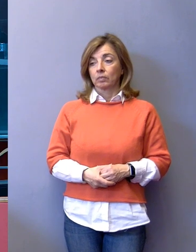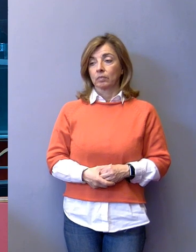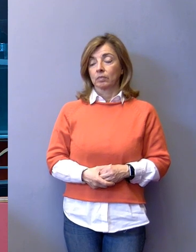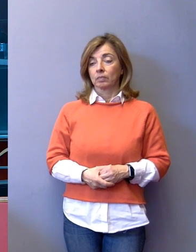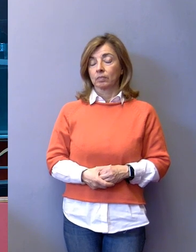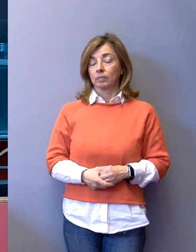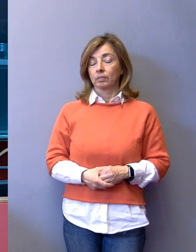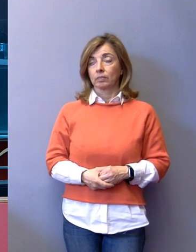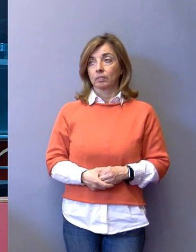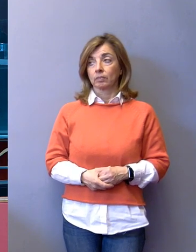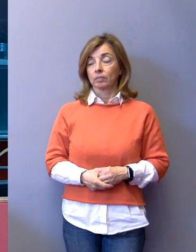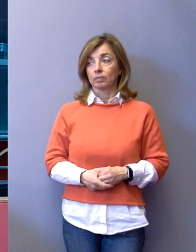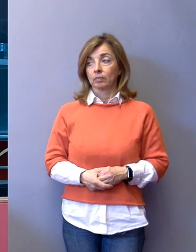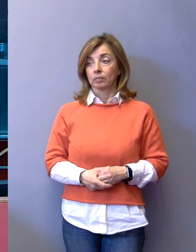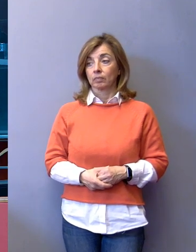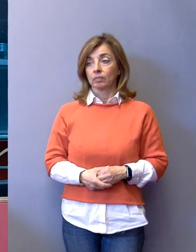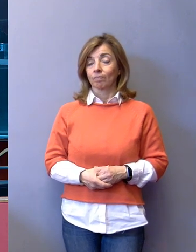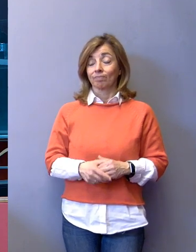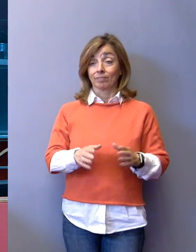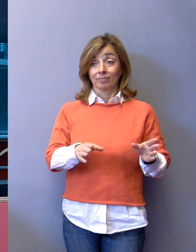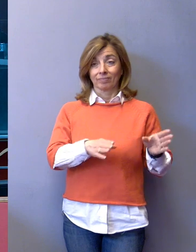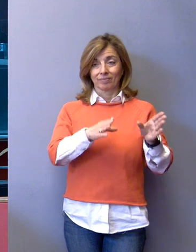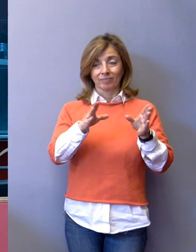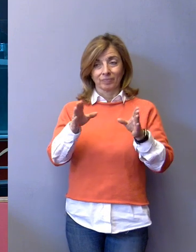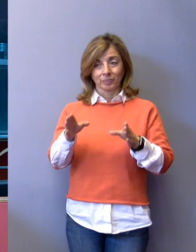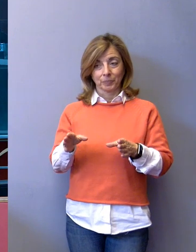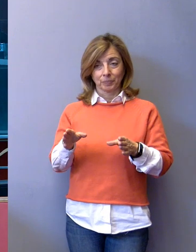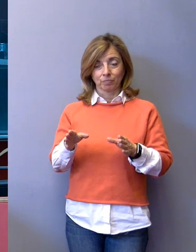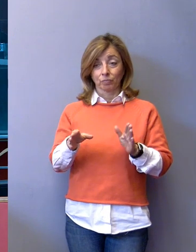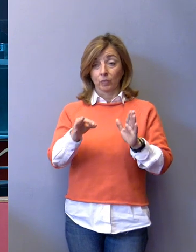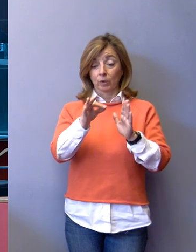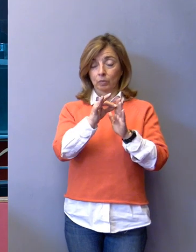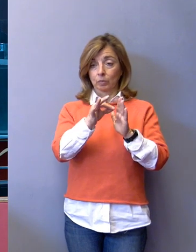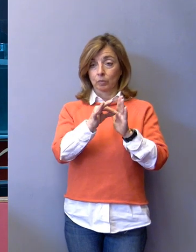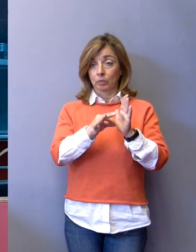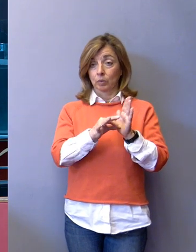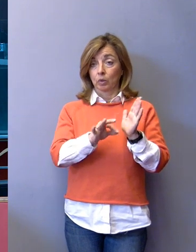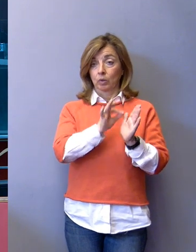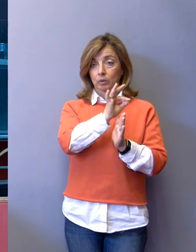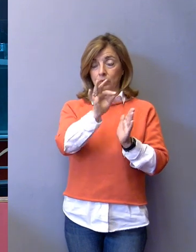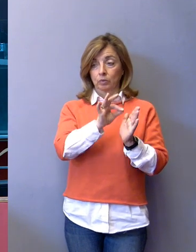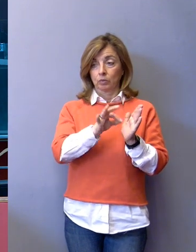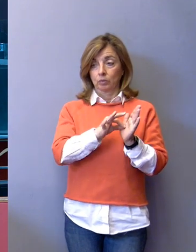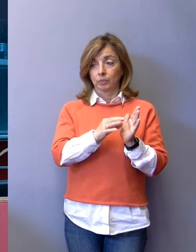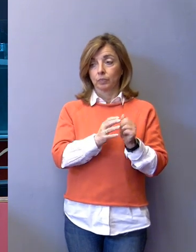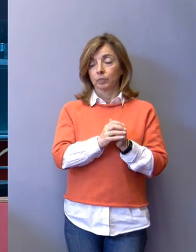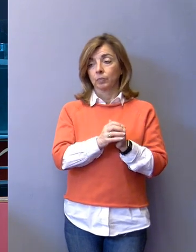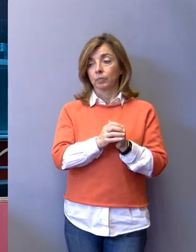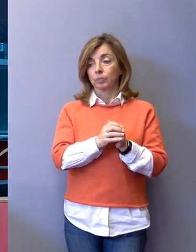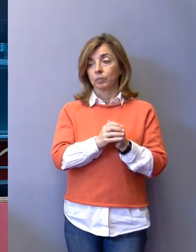passiamo Quindi con i punti all'ordine del giorno